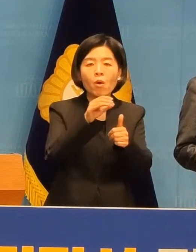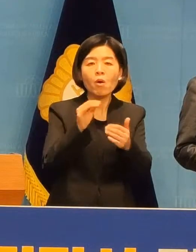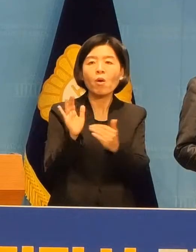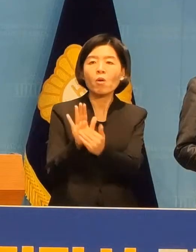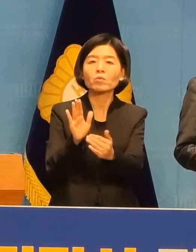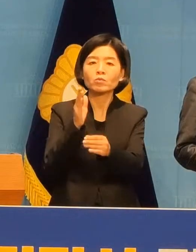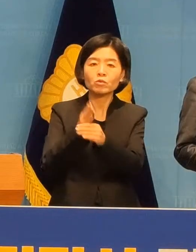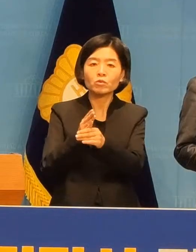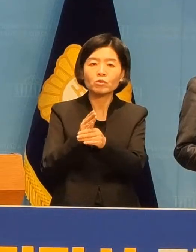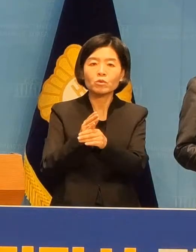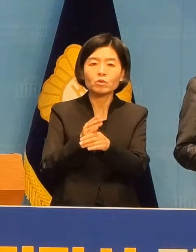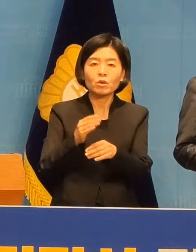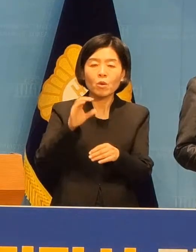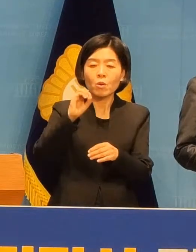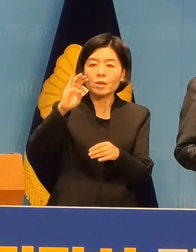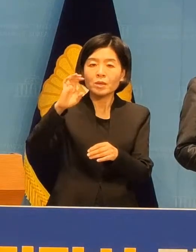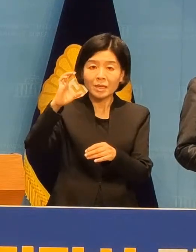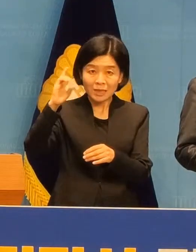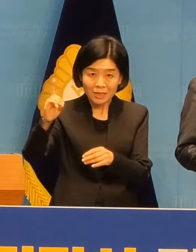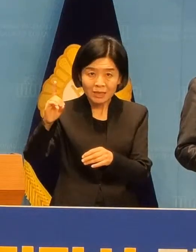OECD 다국적 기업 가이드라인에